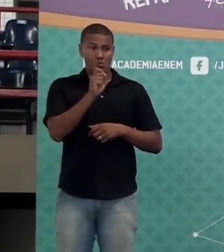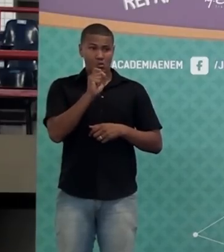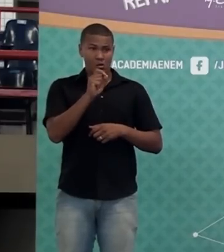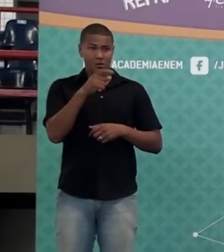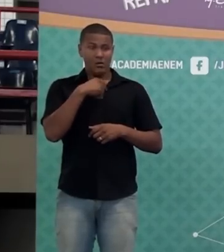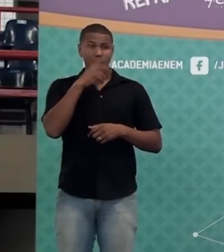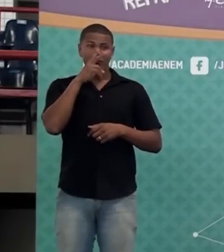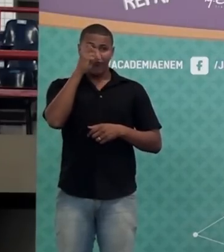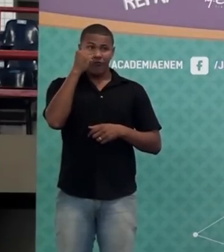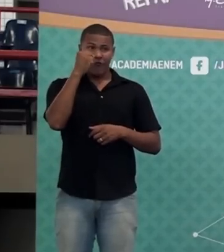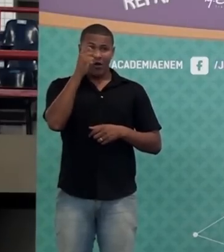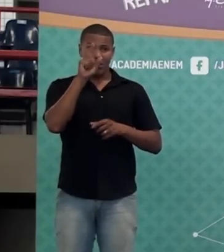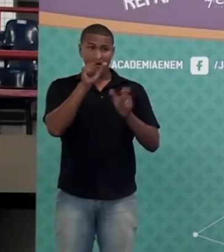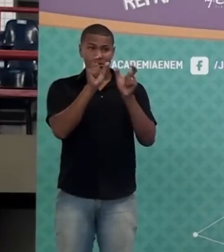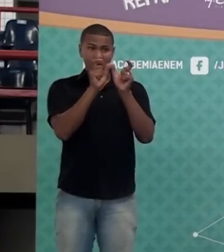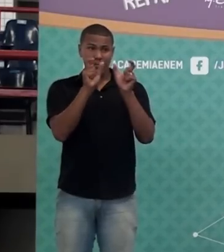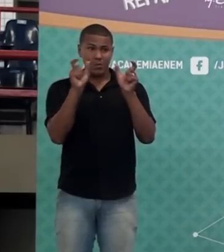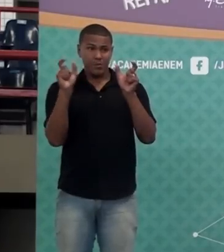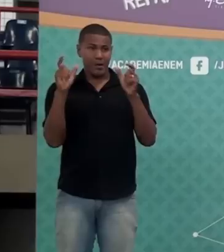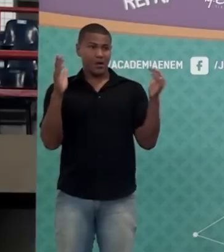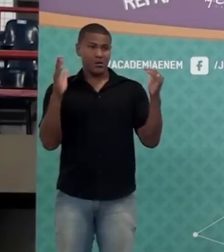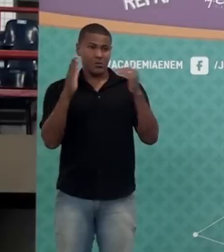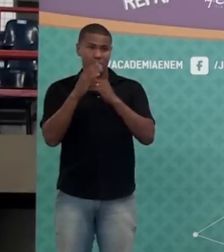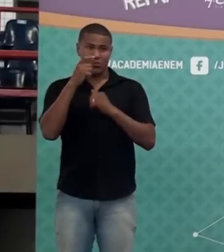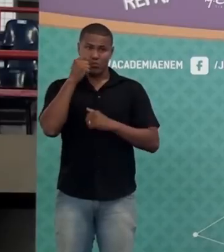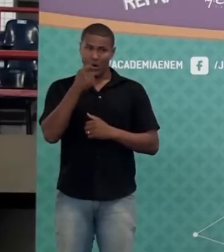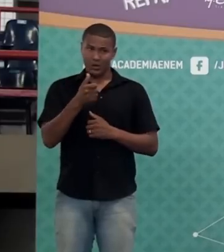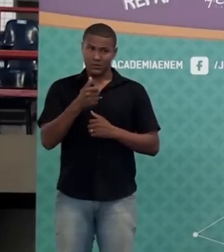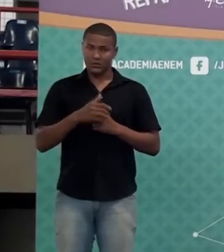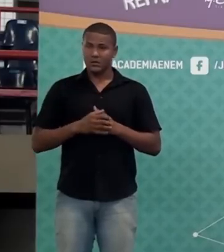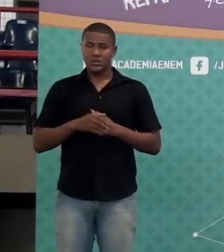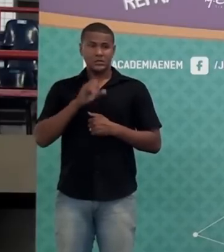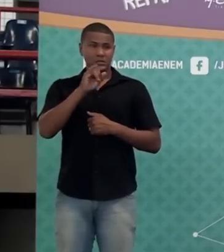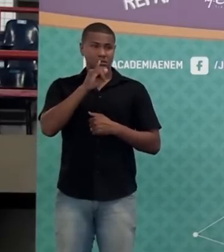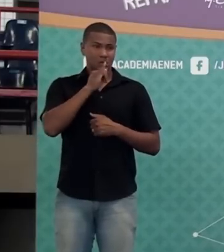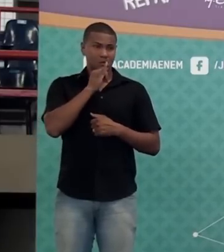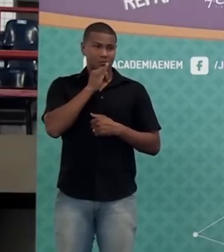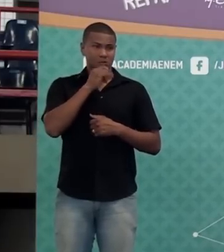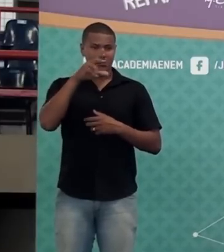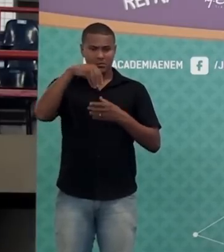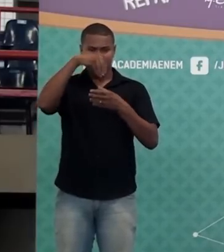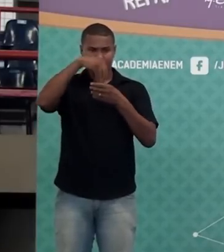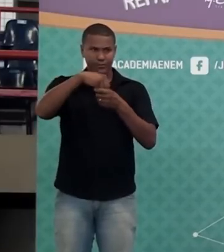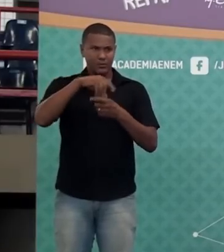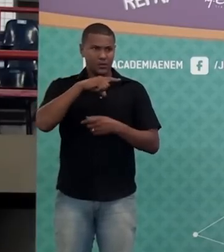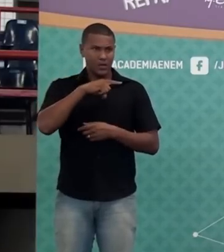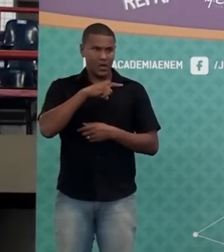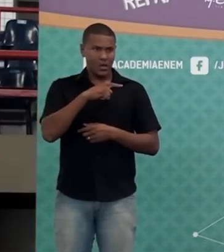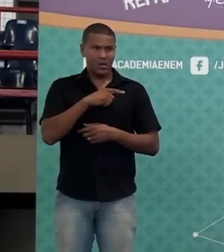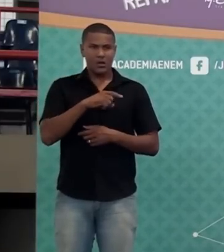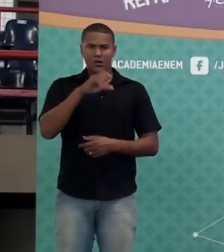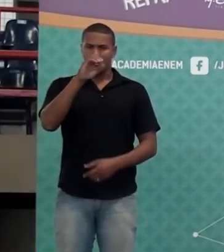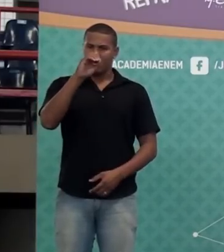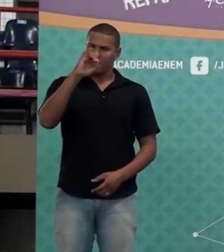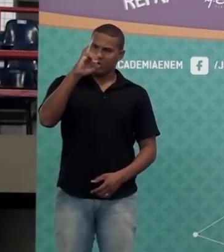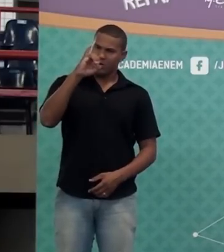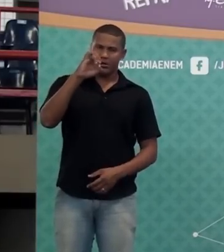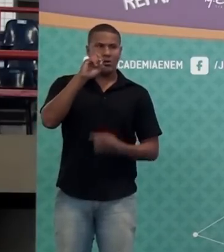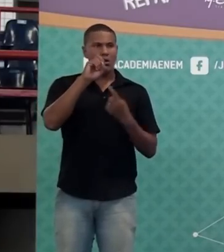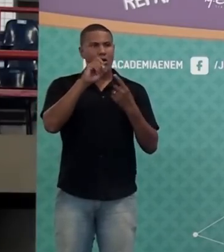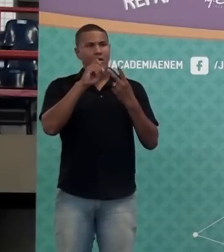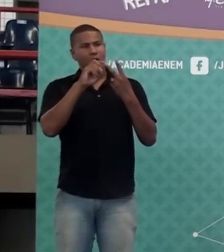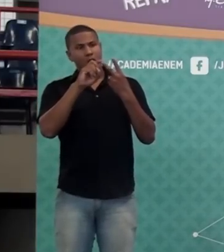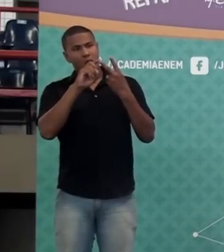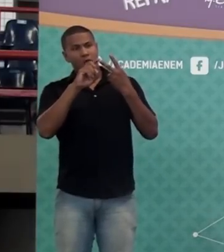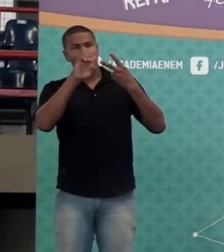dentro dela, dessa sílaba forte, tiver os ditongos, 2 vogais, oi e ei,